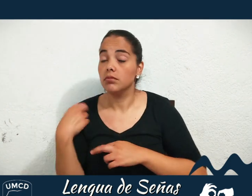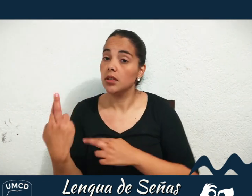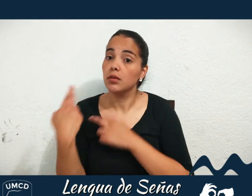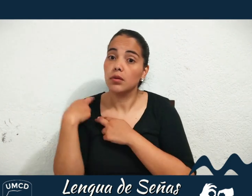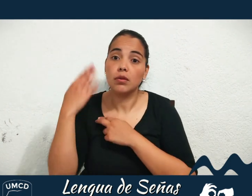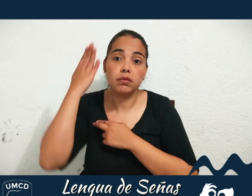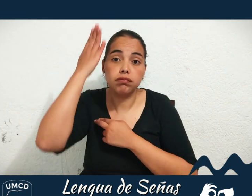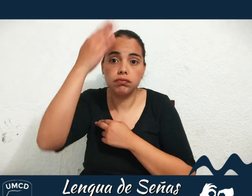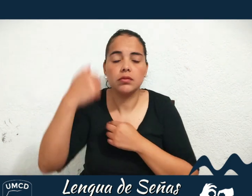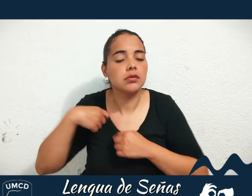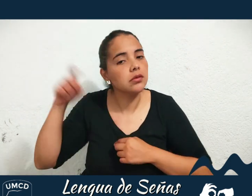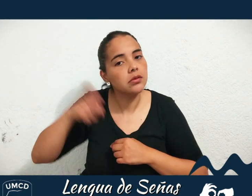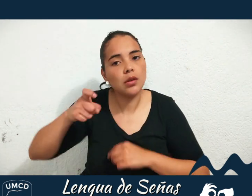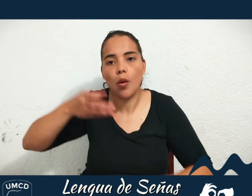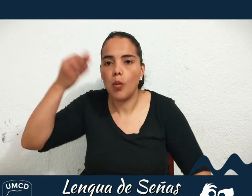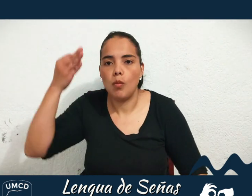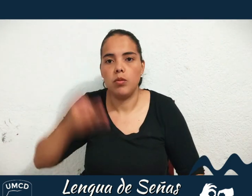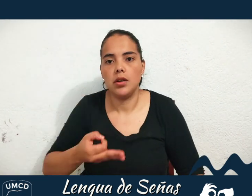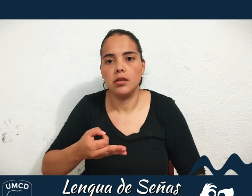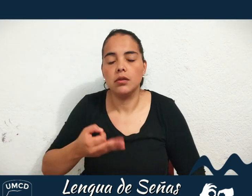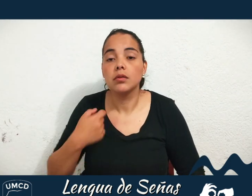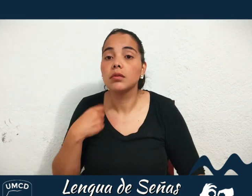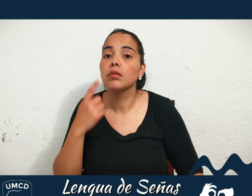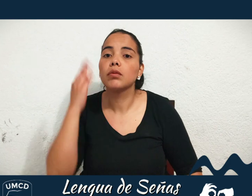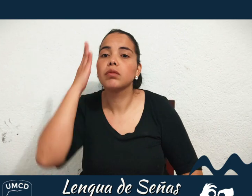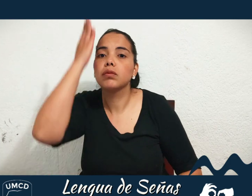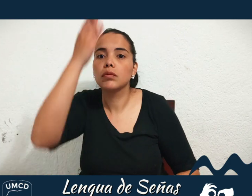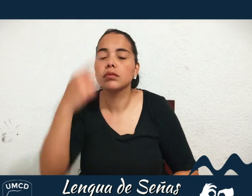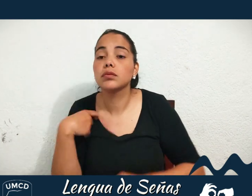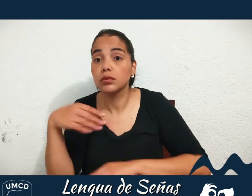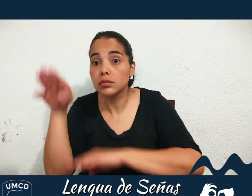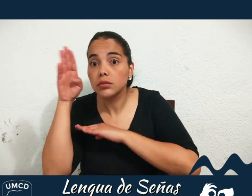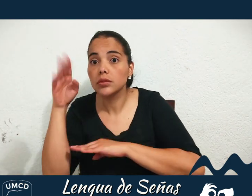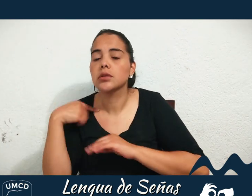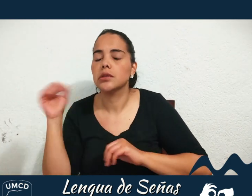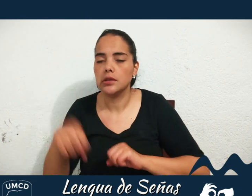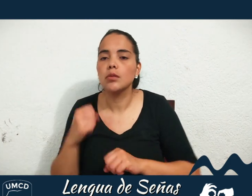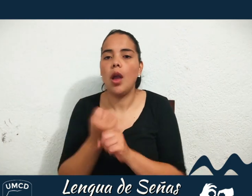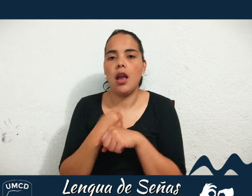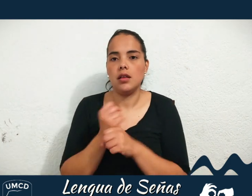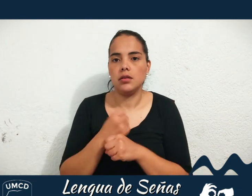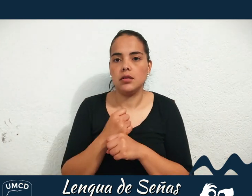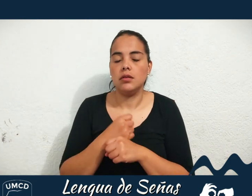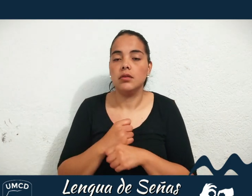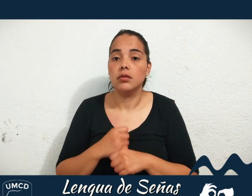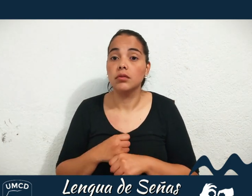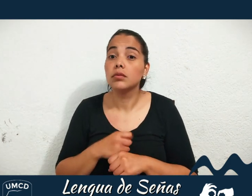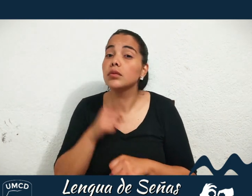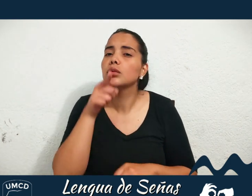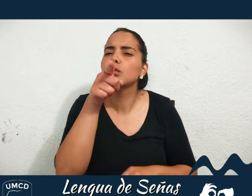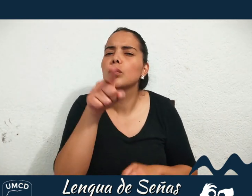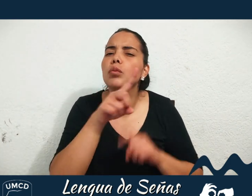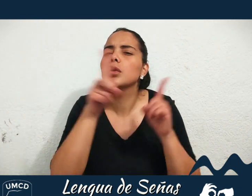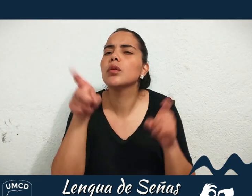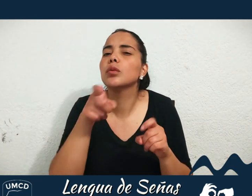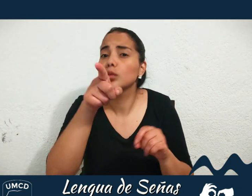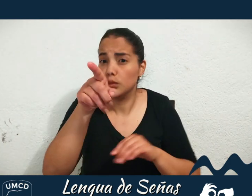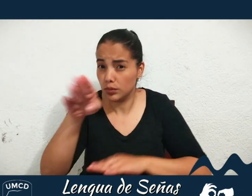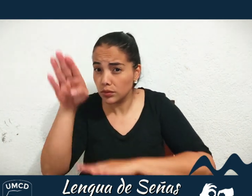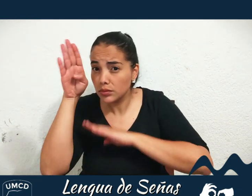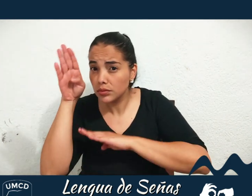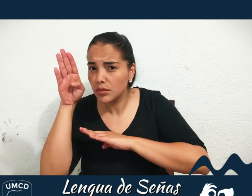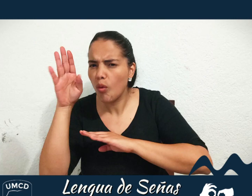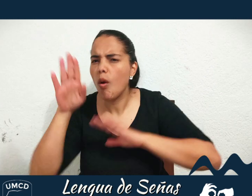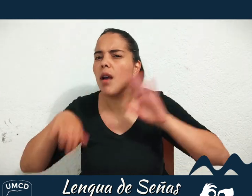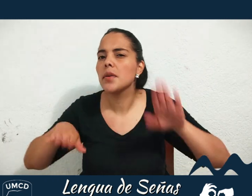y responsabilidad de cumplir lo que estamos diciendo que vamos a hacer. ¿Cómo usted actúa